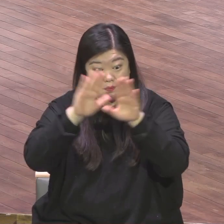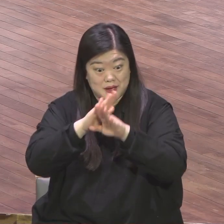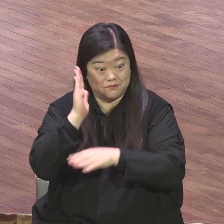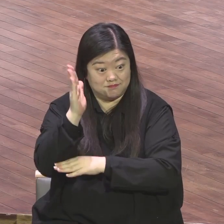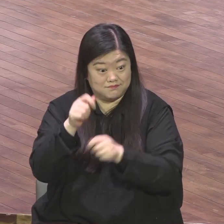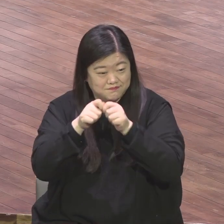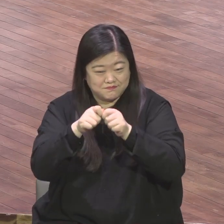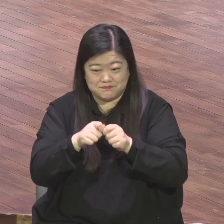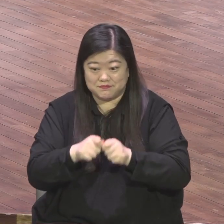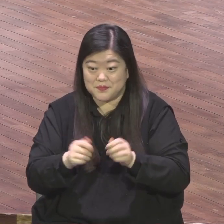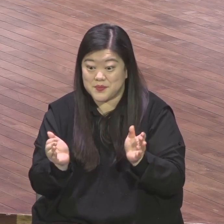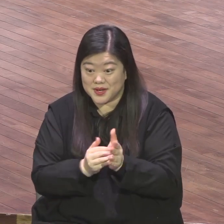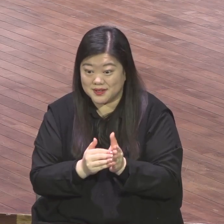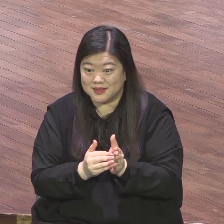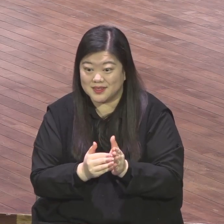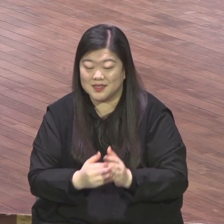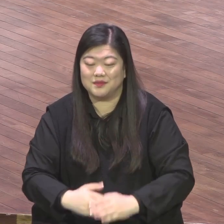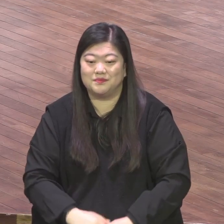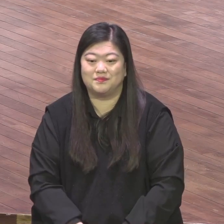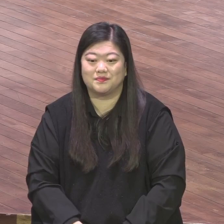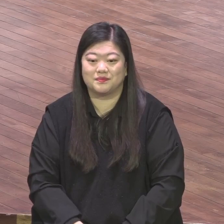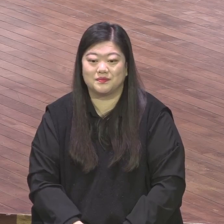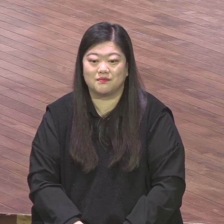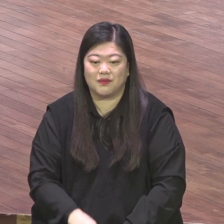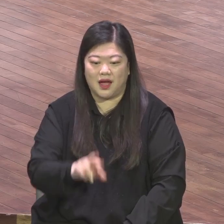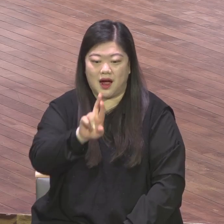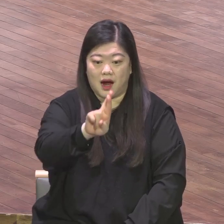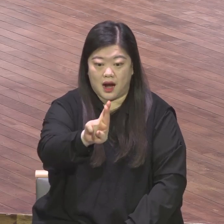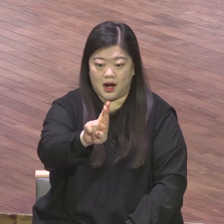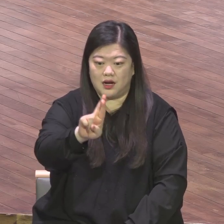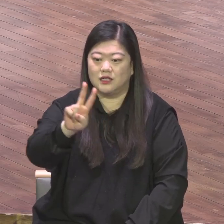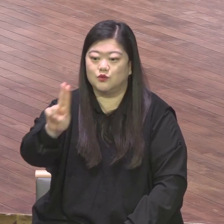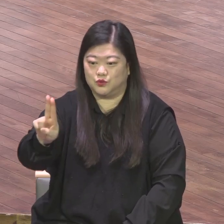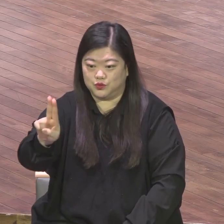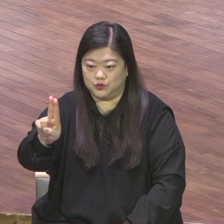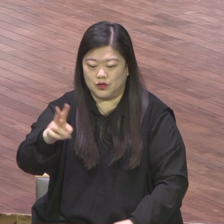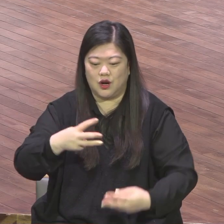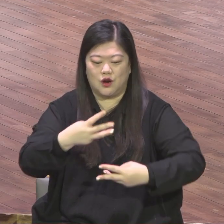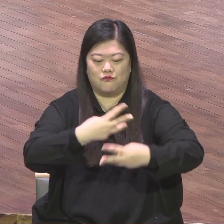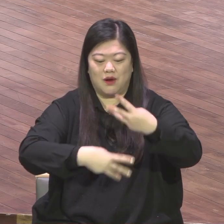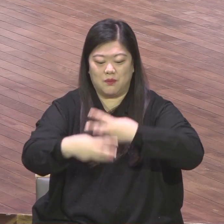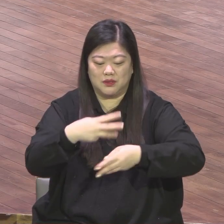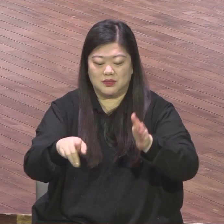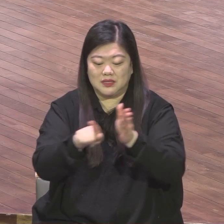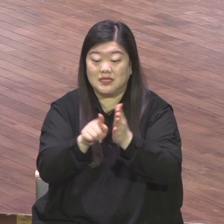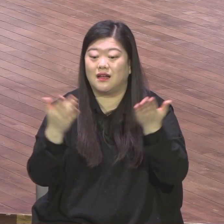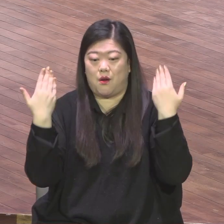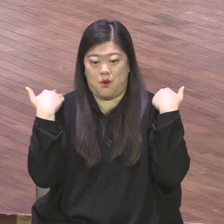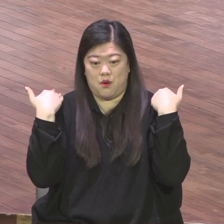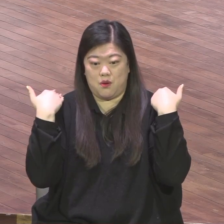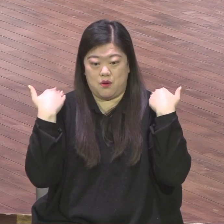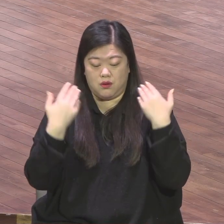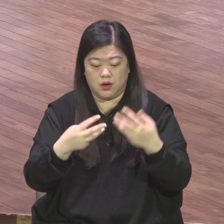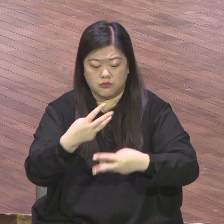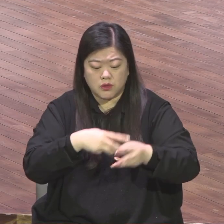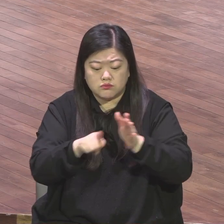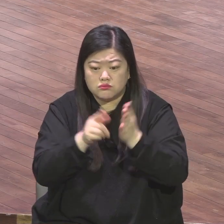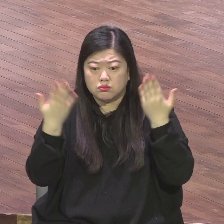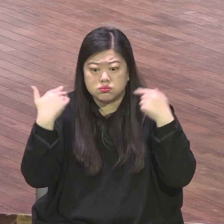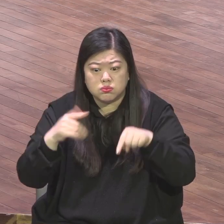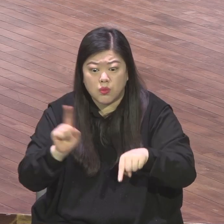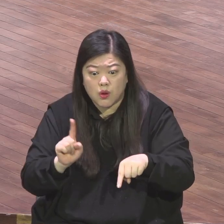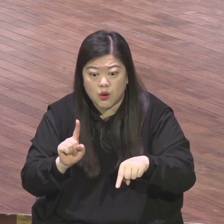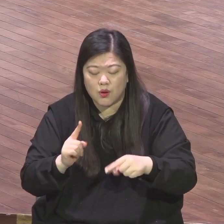대해서 구체적으로 말씀드렸습니다. 알류는 237 나라 살릴 인재를